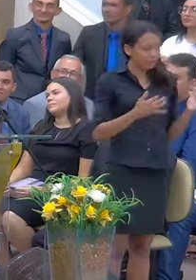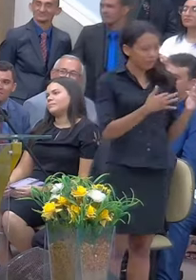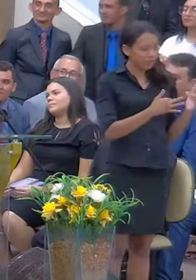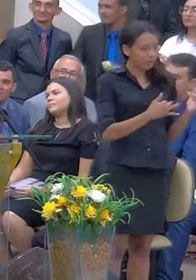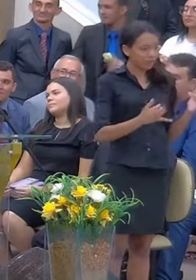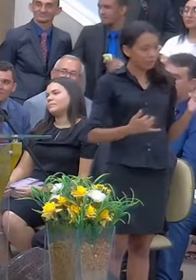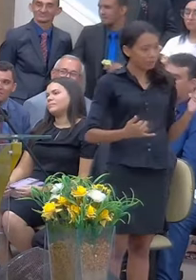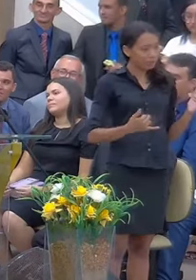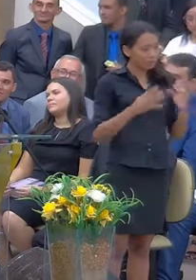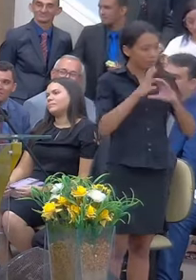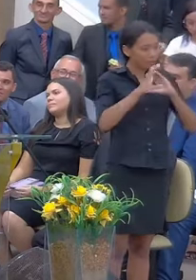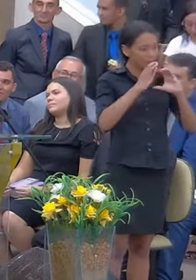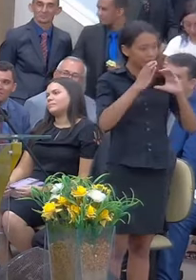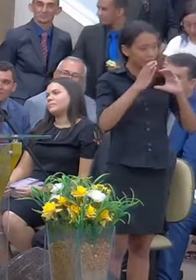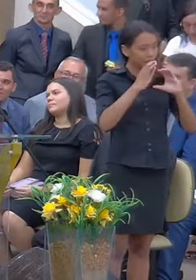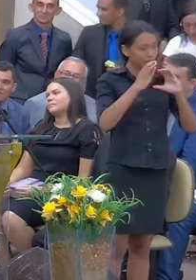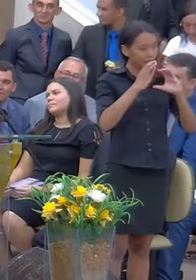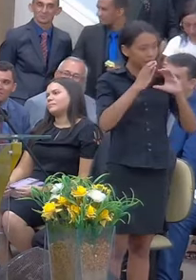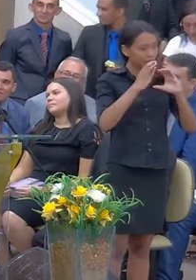no cativeiro.